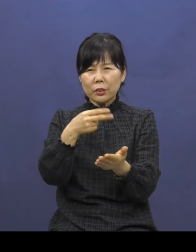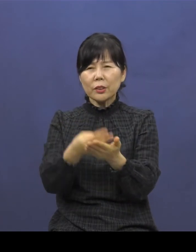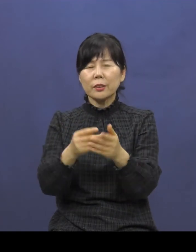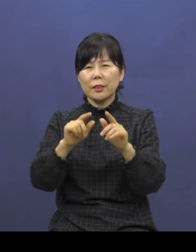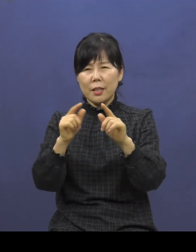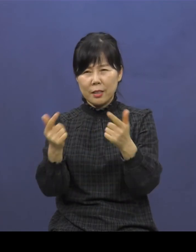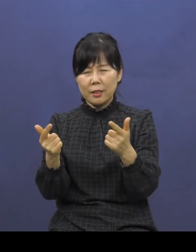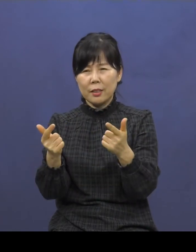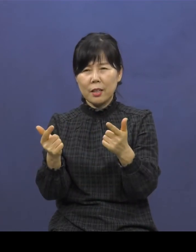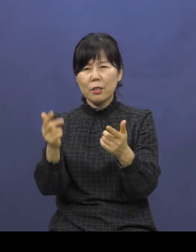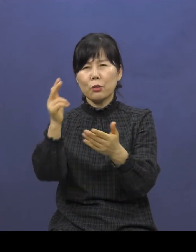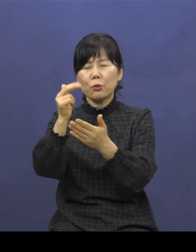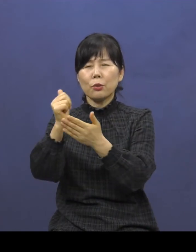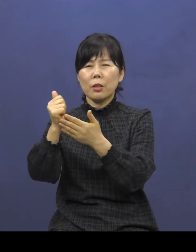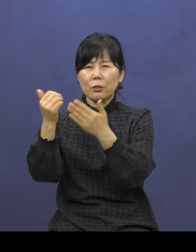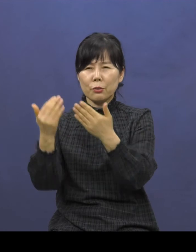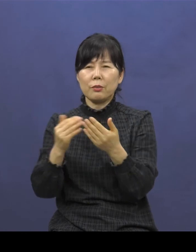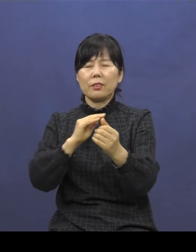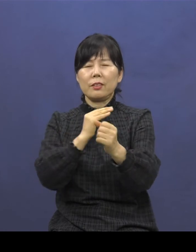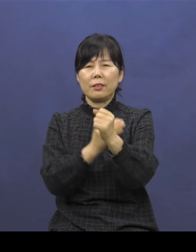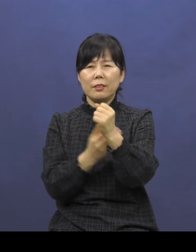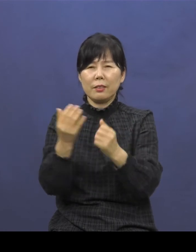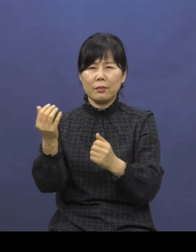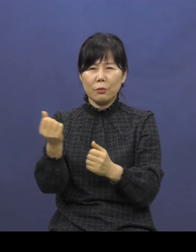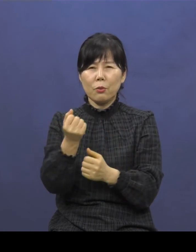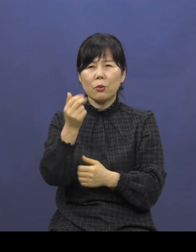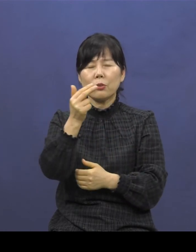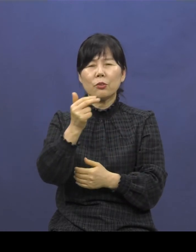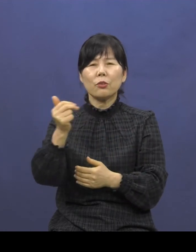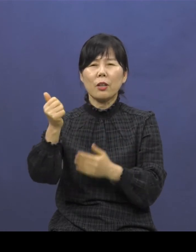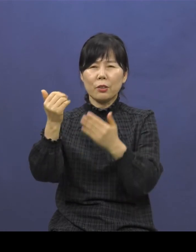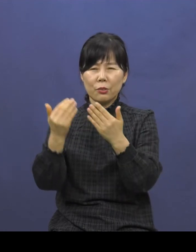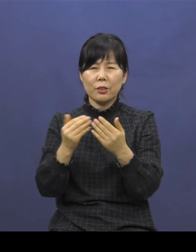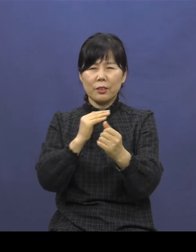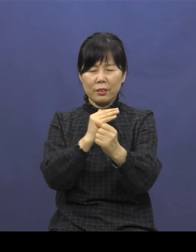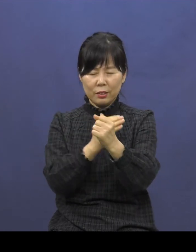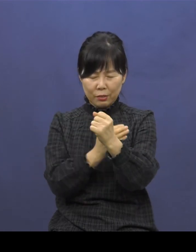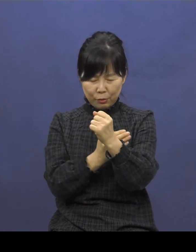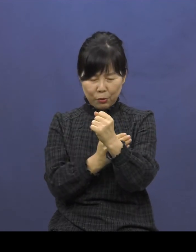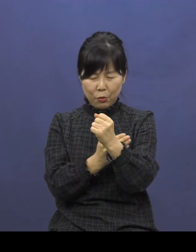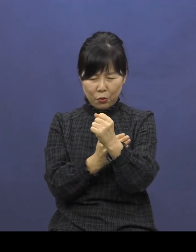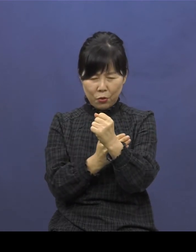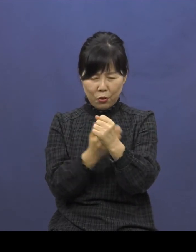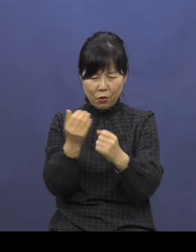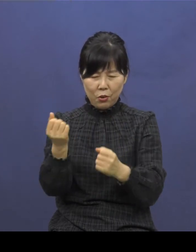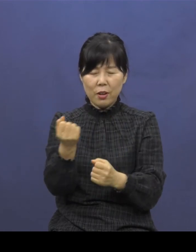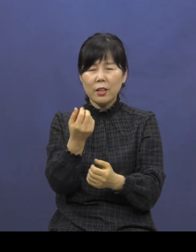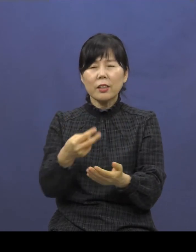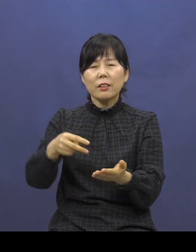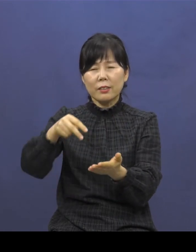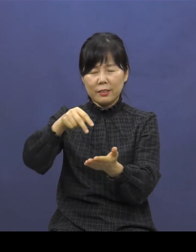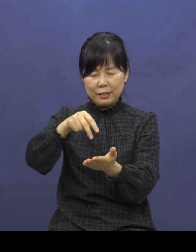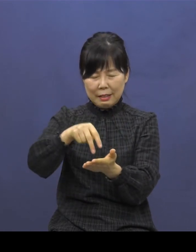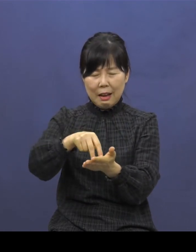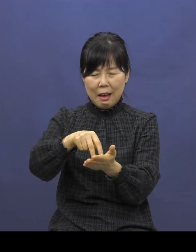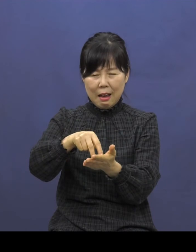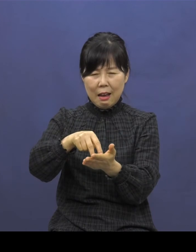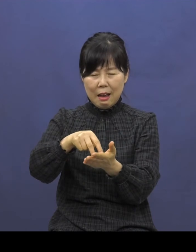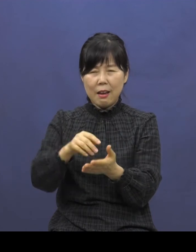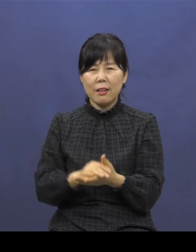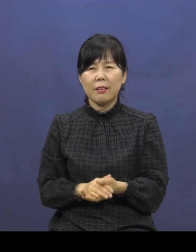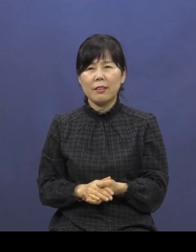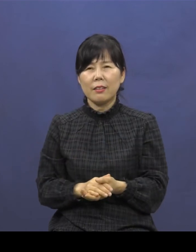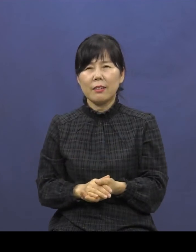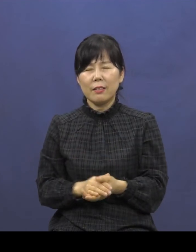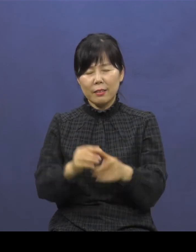않으리. 주가 주신 능력으로, 주가 주신 능력으로, 주가 주신 능력으로 일어서리.